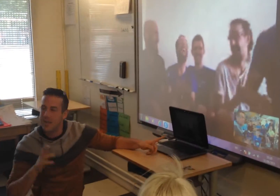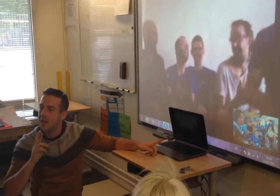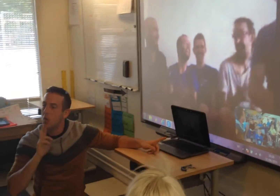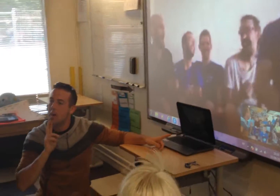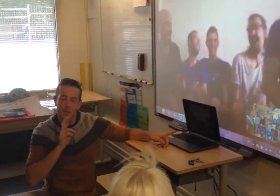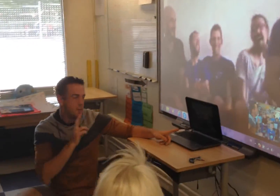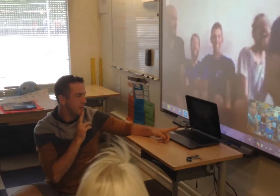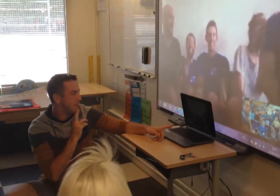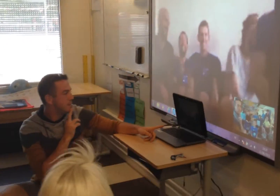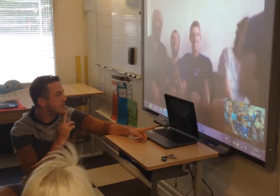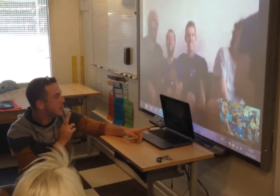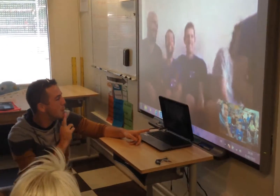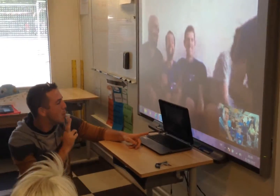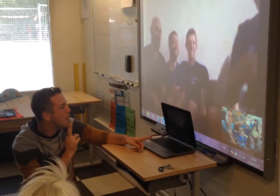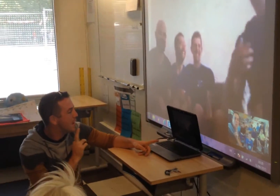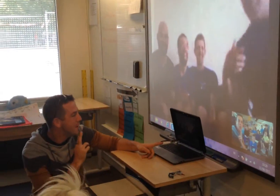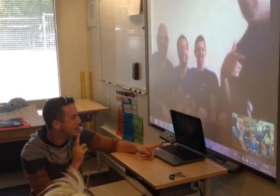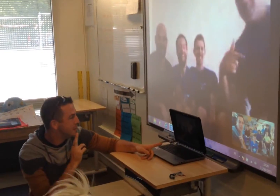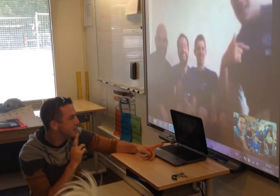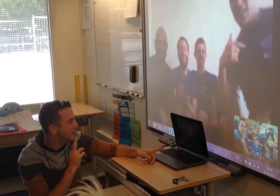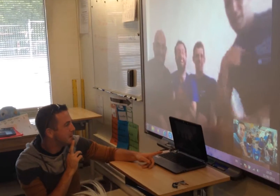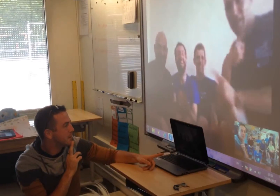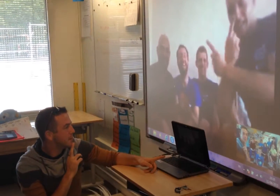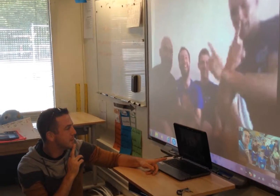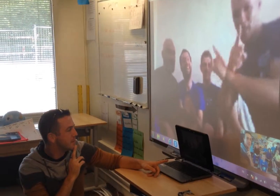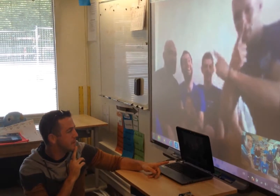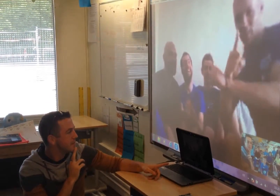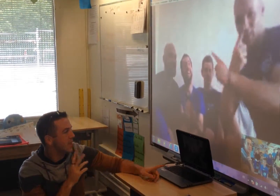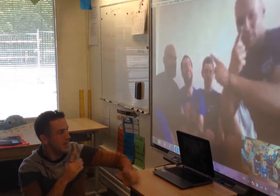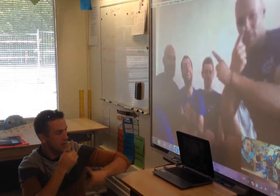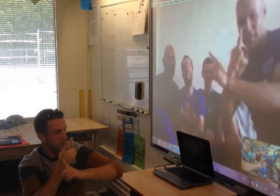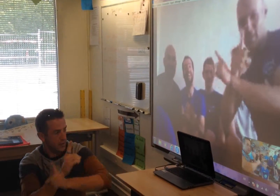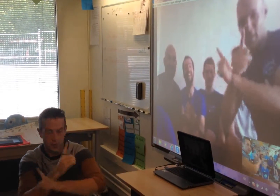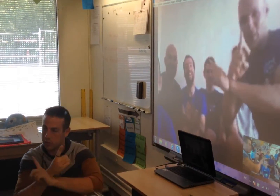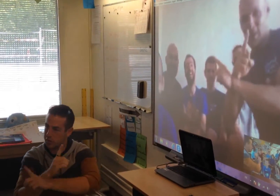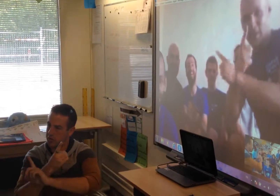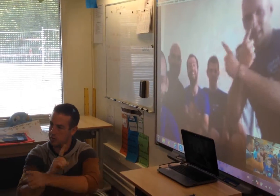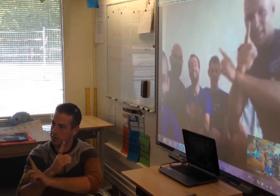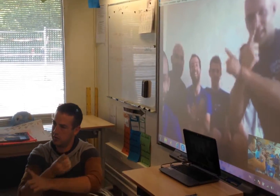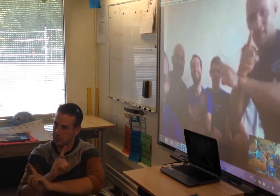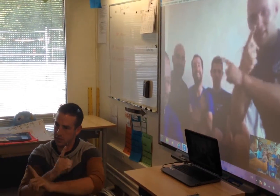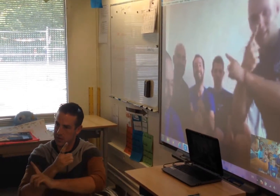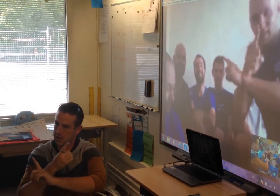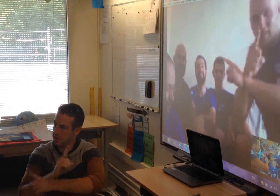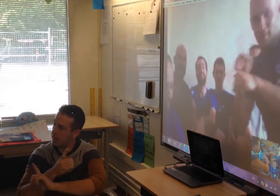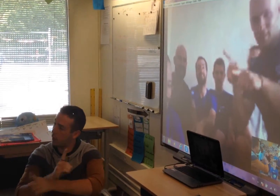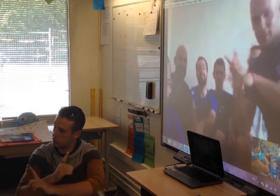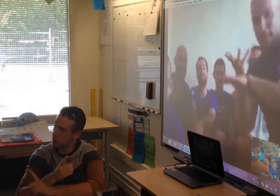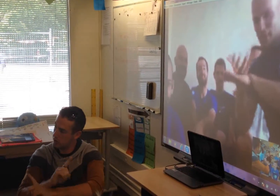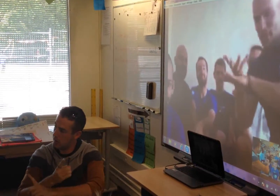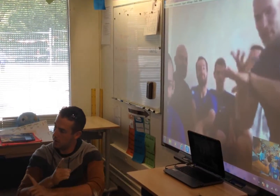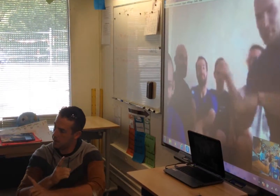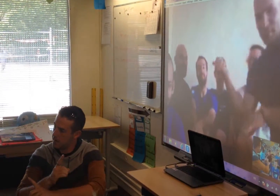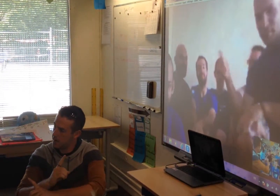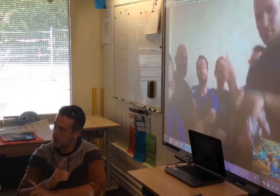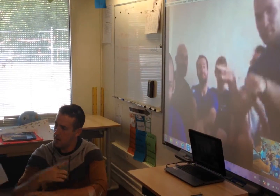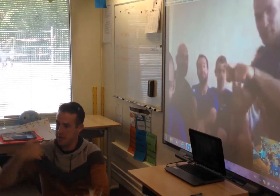Et Robin? Ouais, il rigole. Défense. Défense? Défense. Robin, c'est quoi la